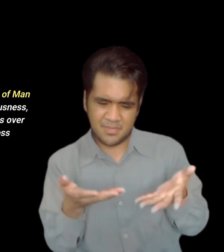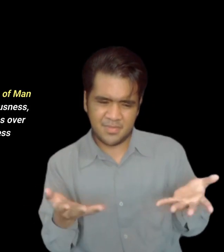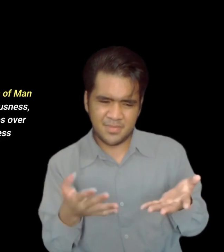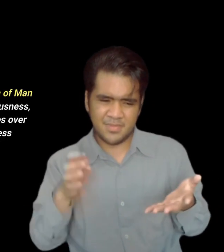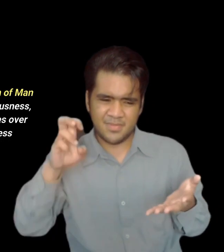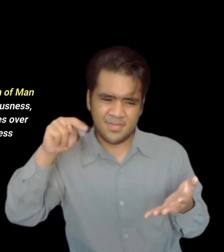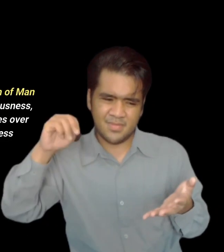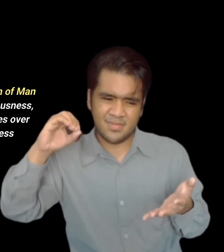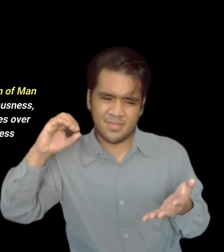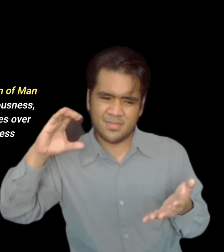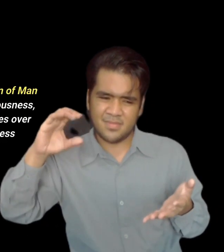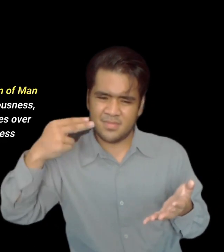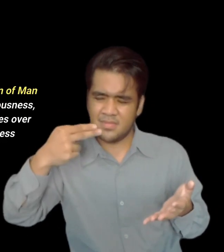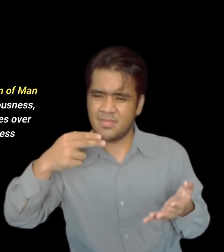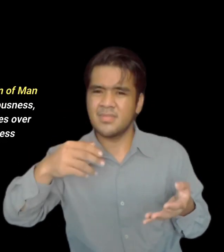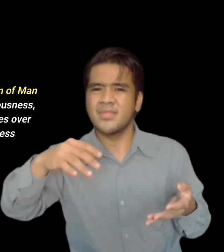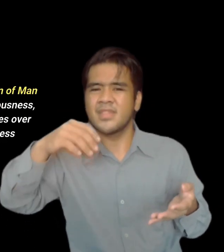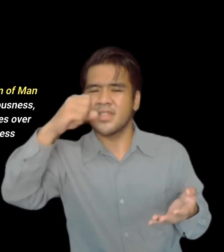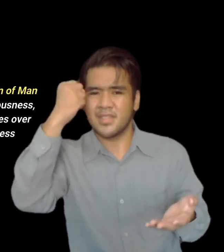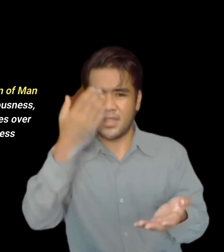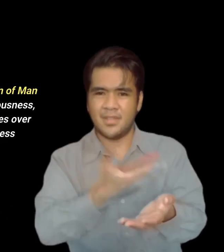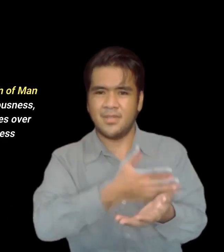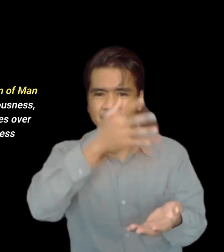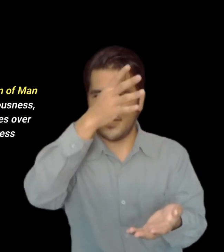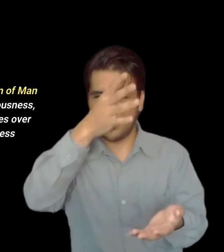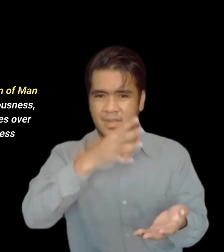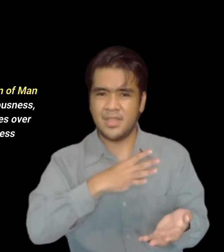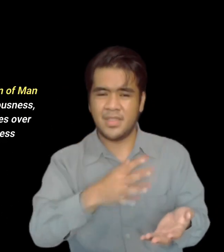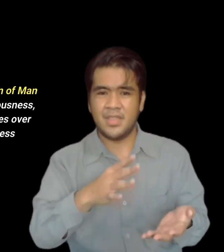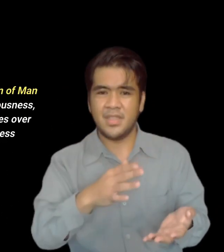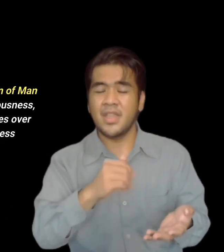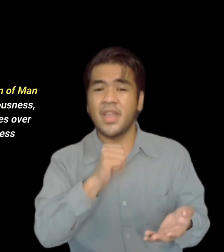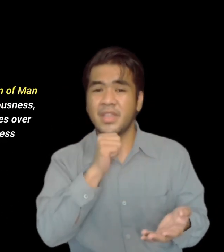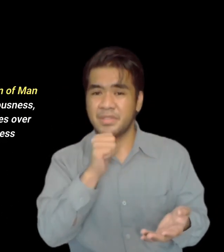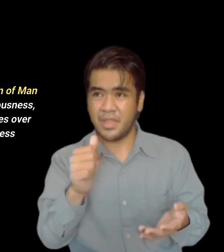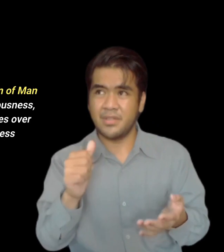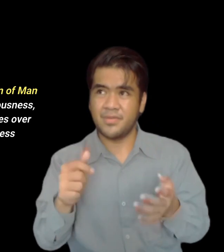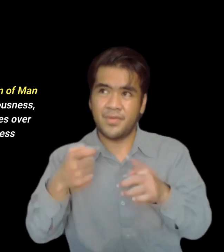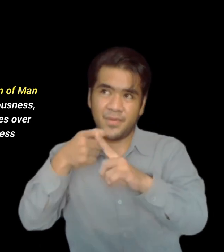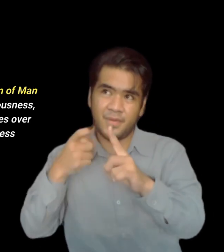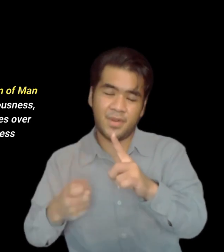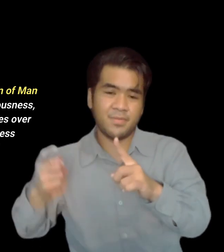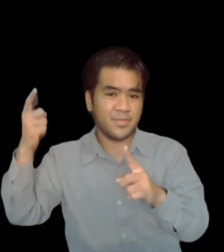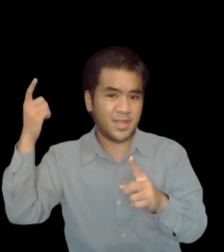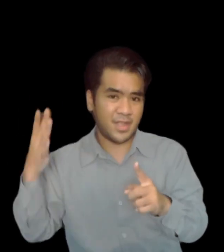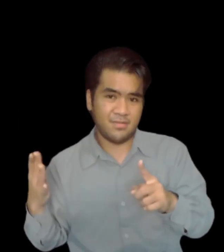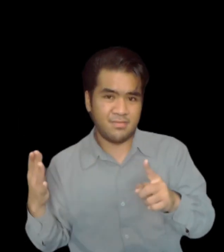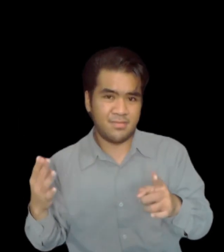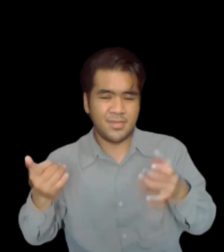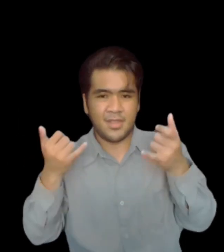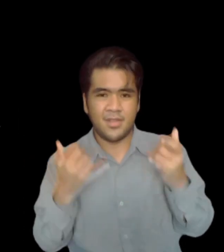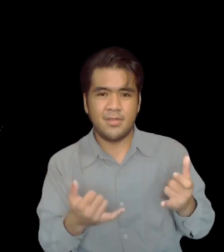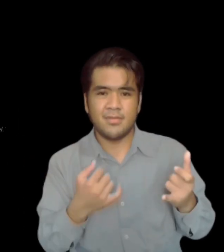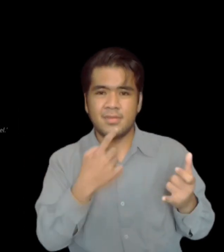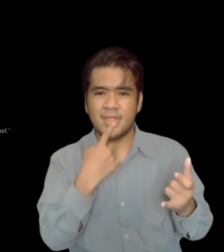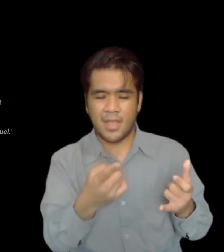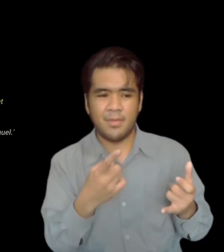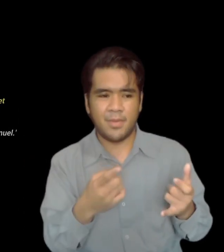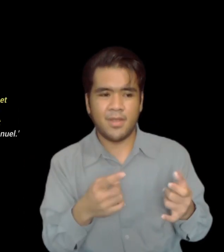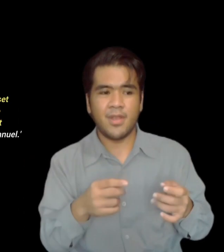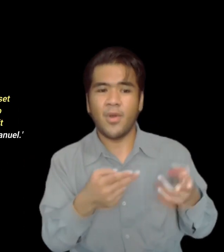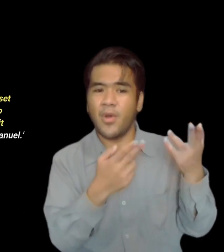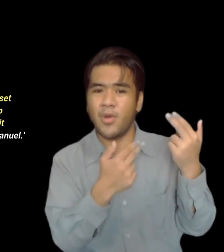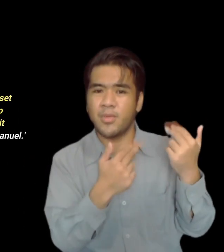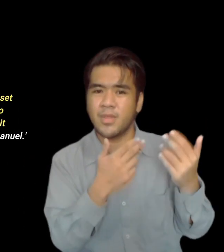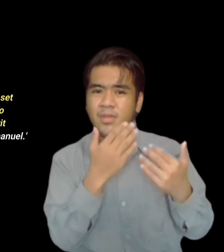13 to 14, sinasabi dito na si Enoch ang anak ng tao, imbis na ang ating Panginoong Hesus. At sa Enoch 40 verse 9